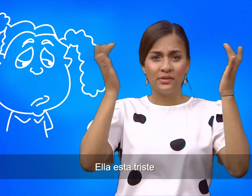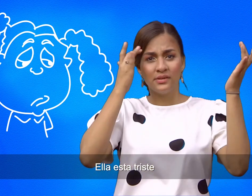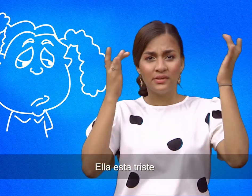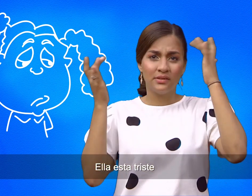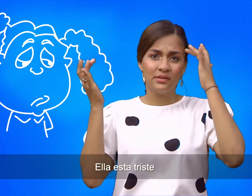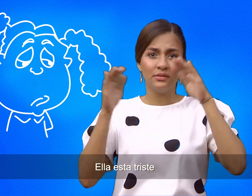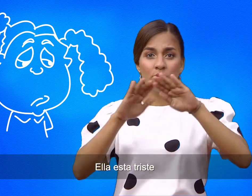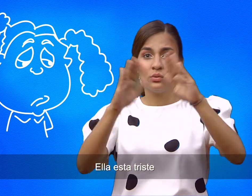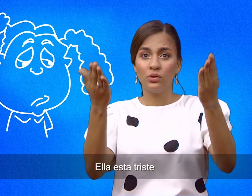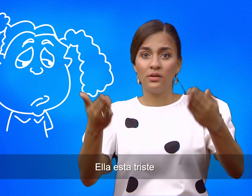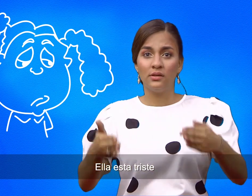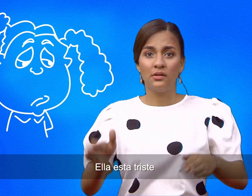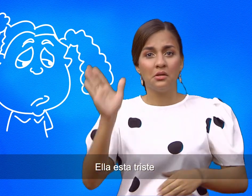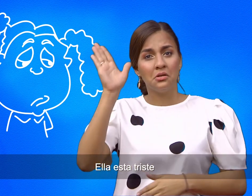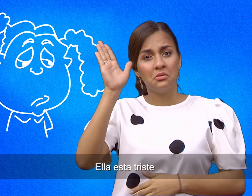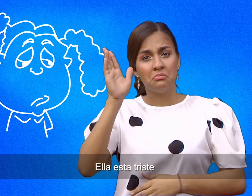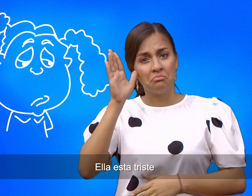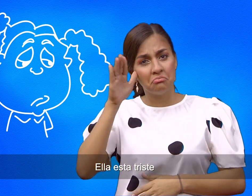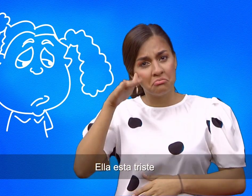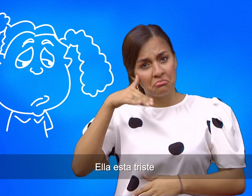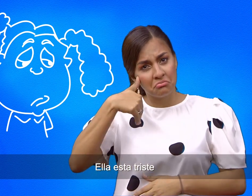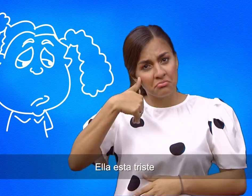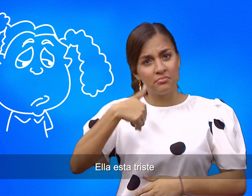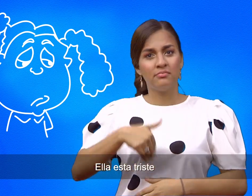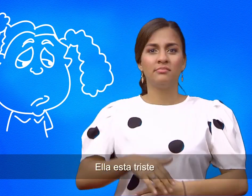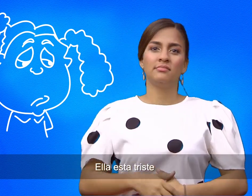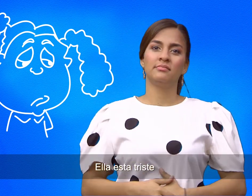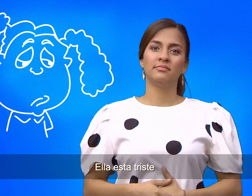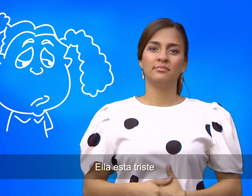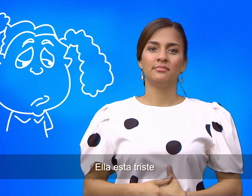Ella está triste.